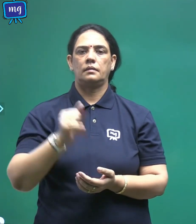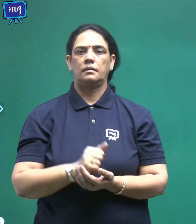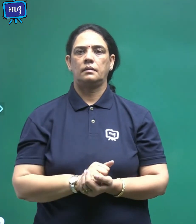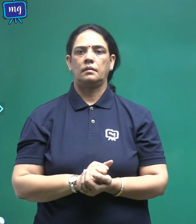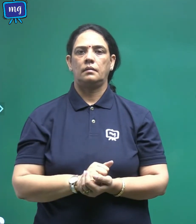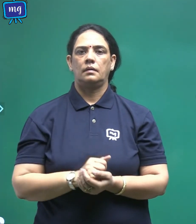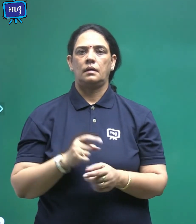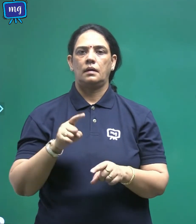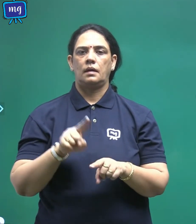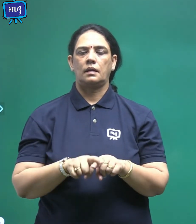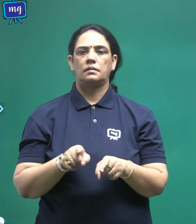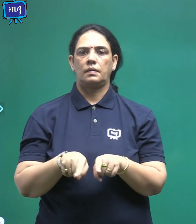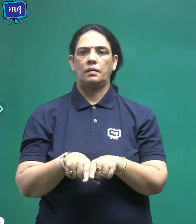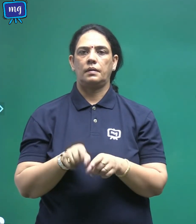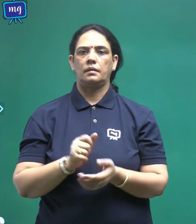x बराबर